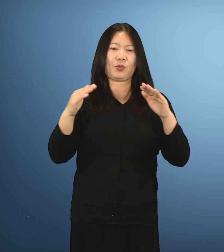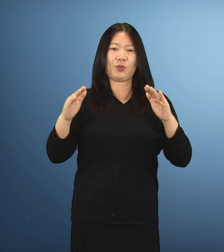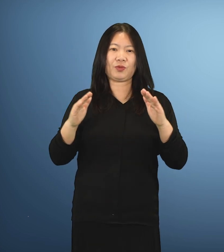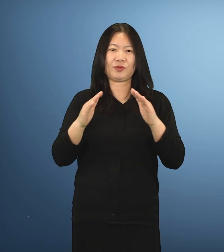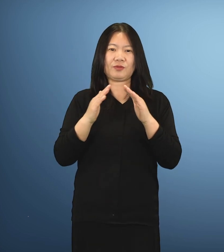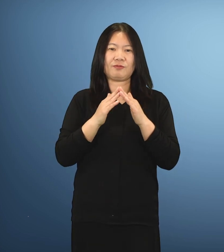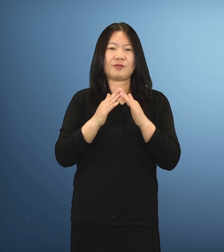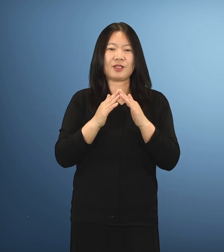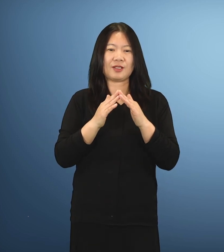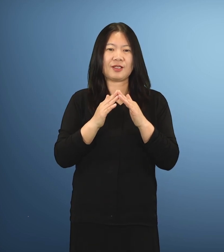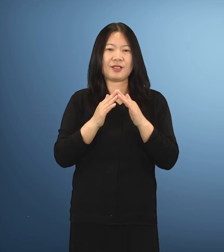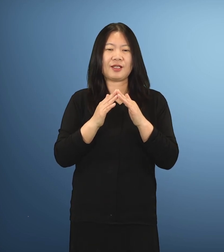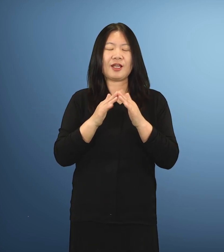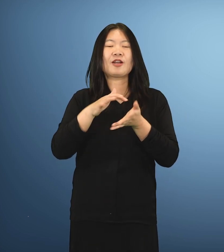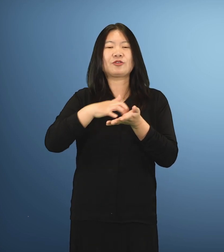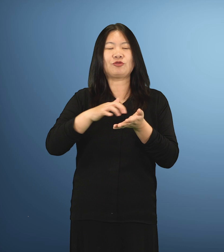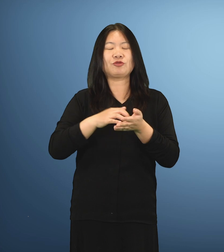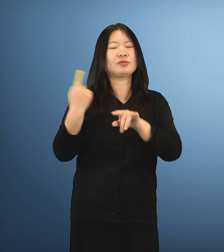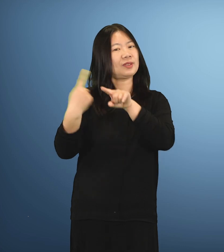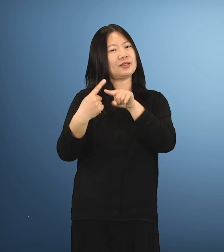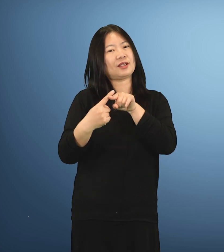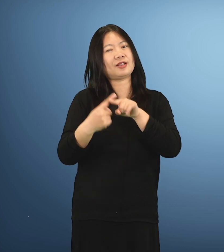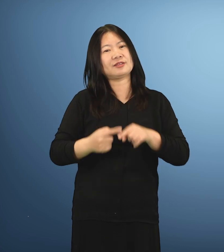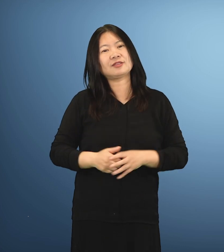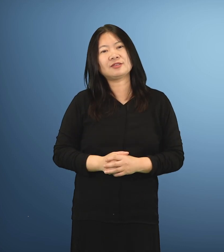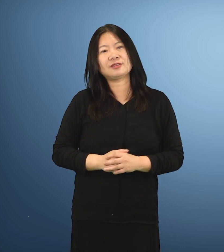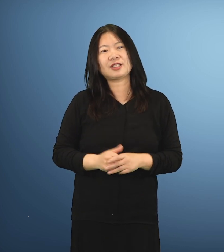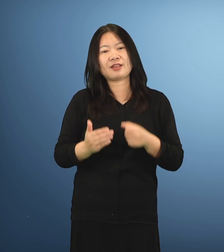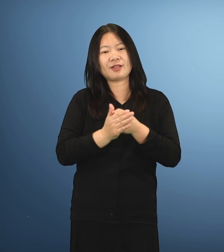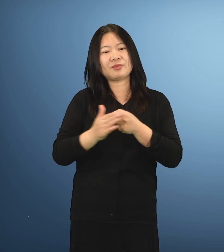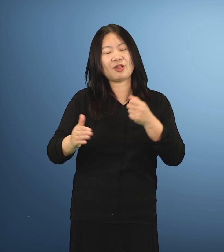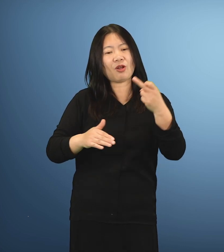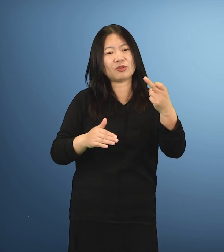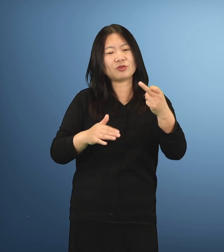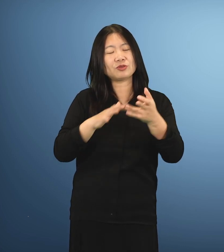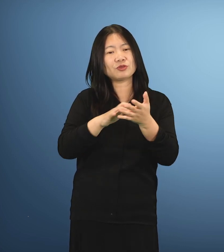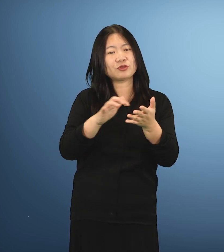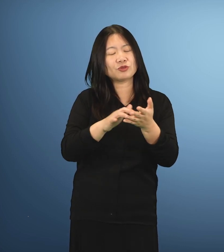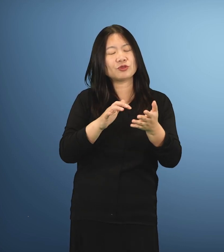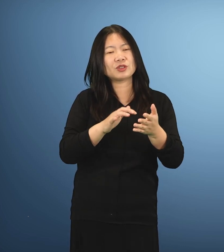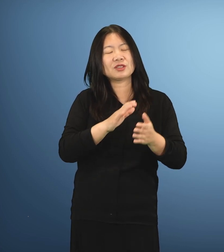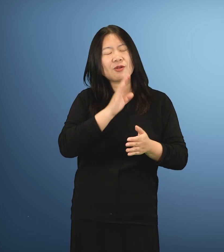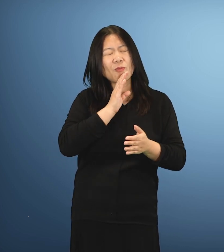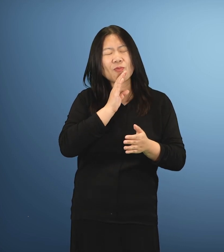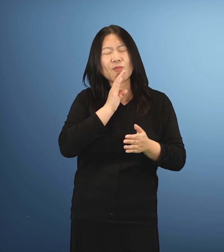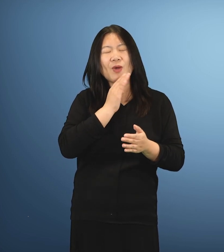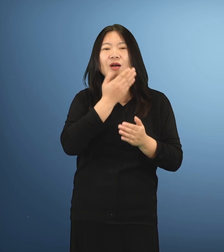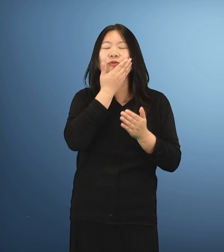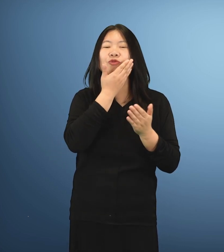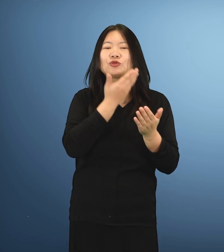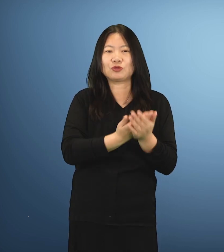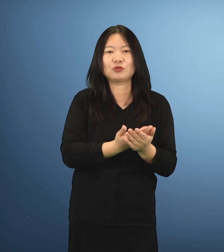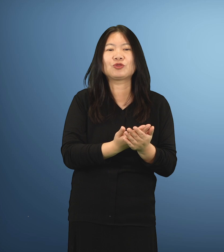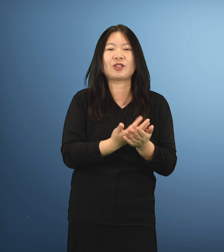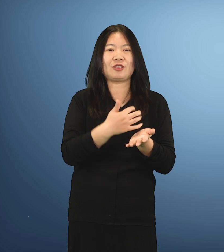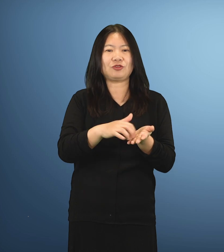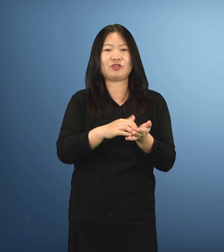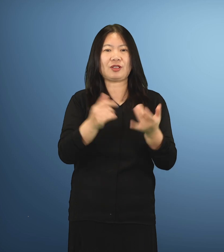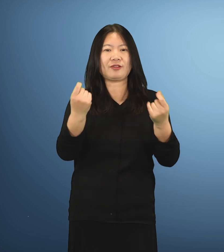교회의 수이기도 합니다. 그래서 이 12이라는 숫자는 성경에 매우 중요한 기초